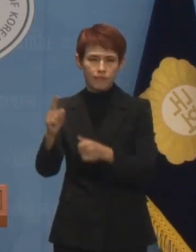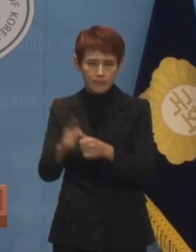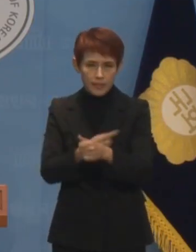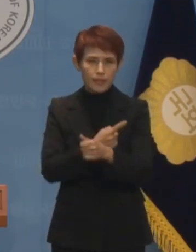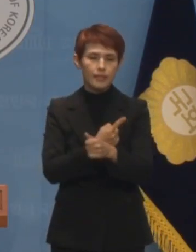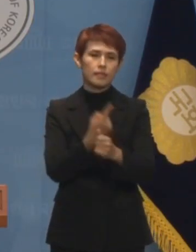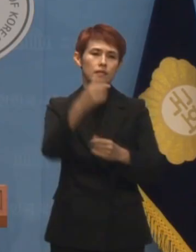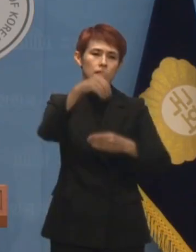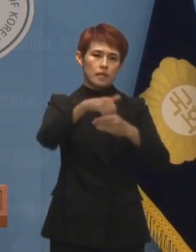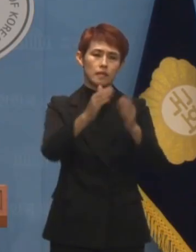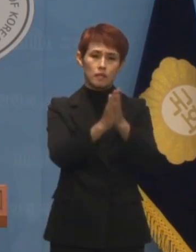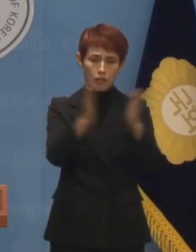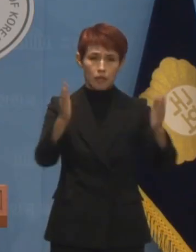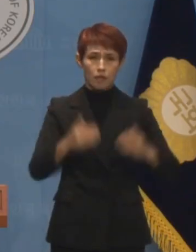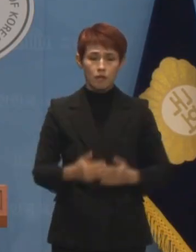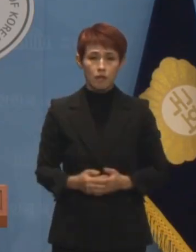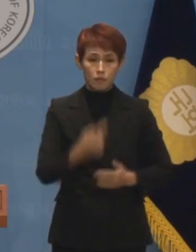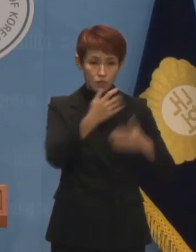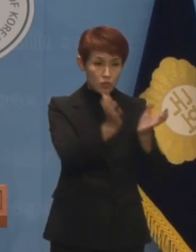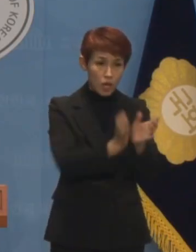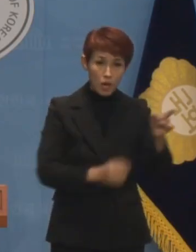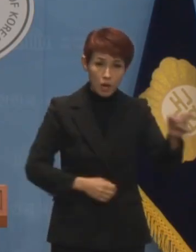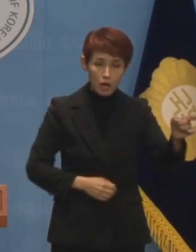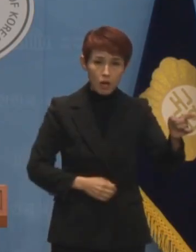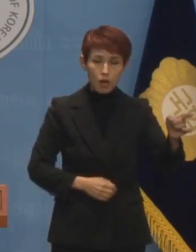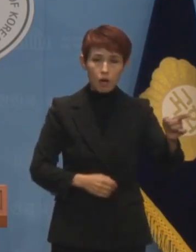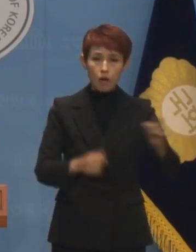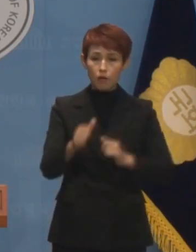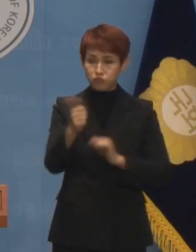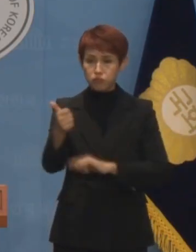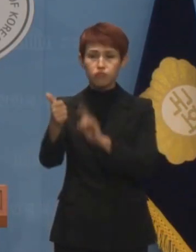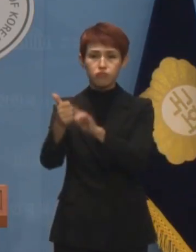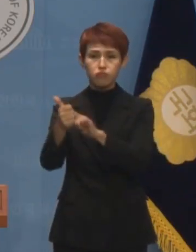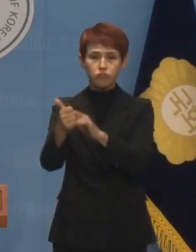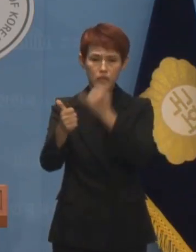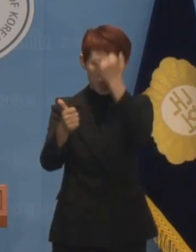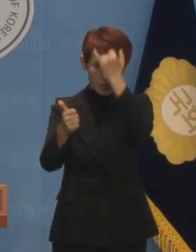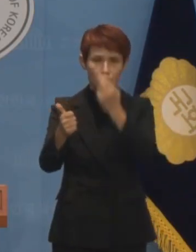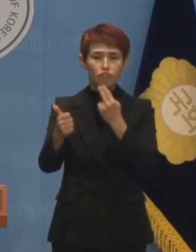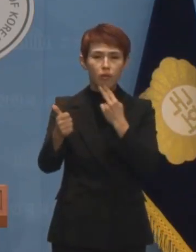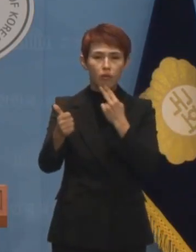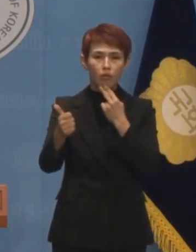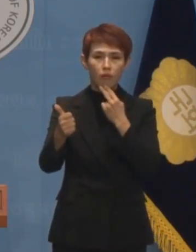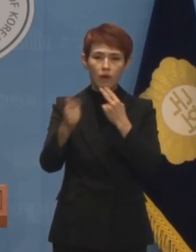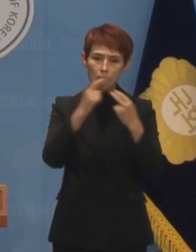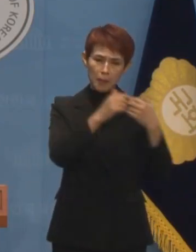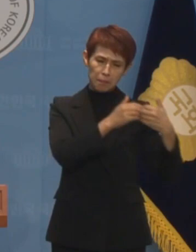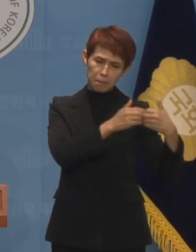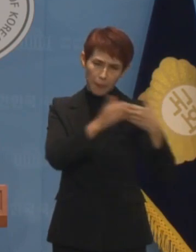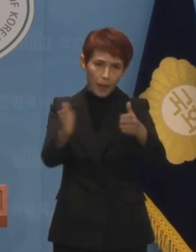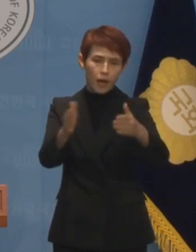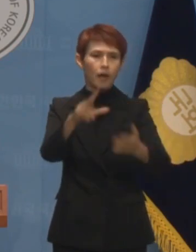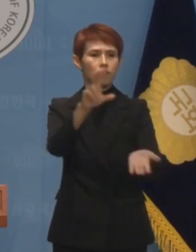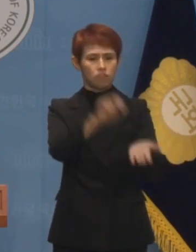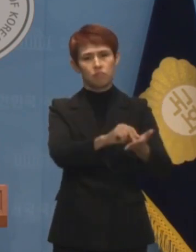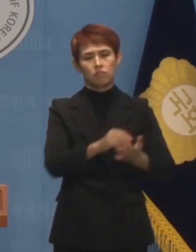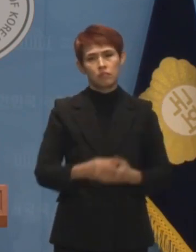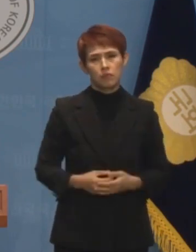되었습니다. 그러나 민주당은 고인에 대한 예의도 갖추지 않고 패륜적 망언을